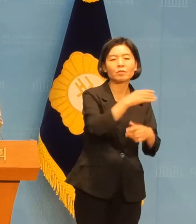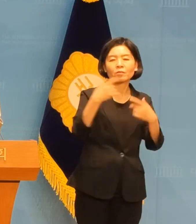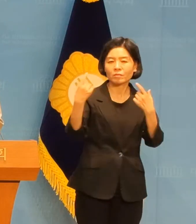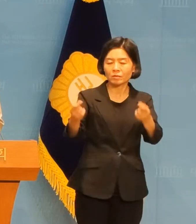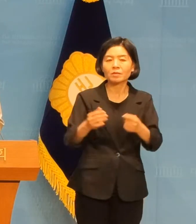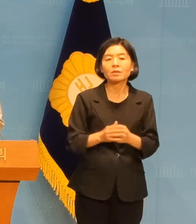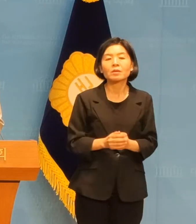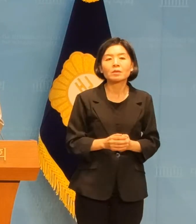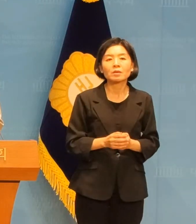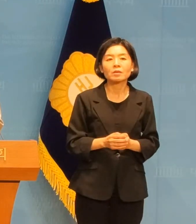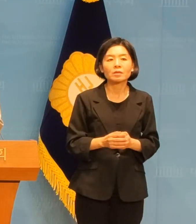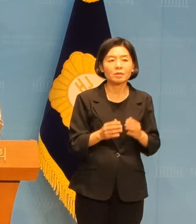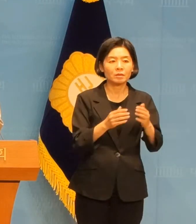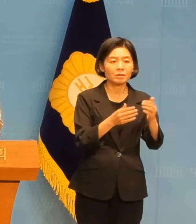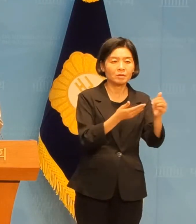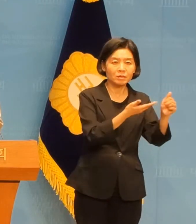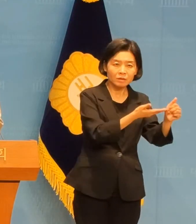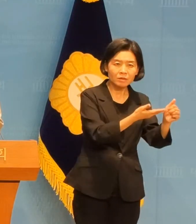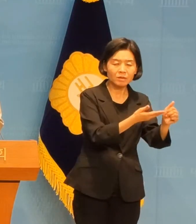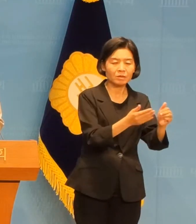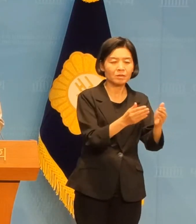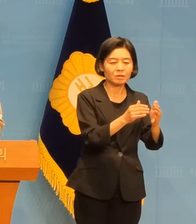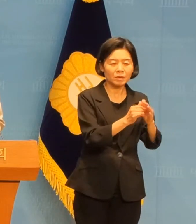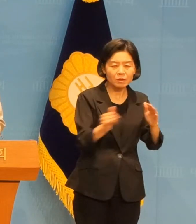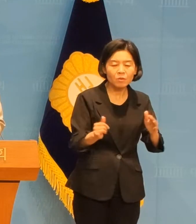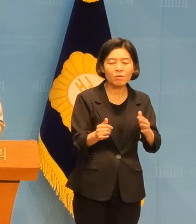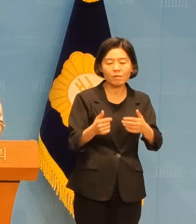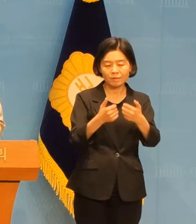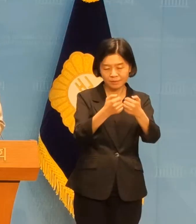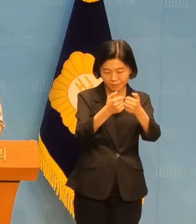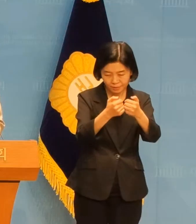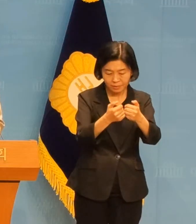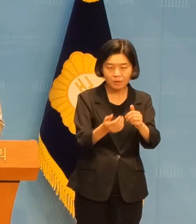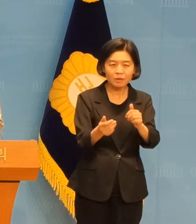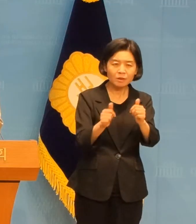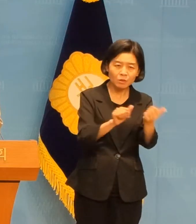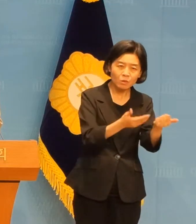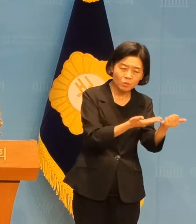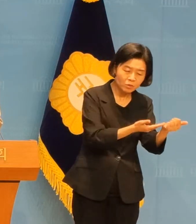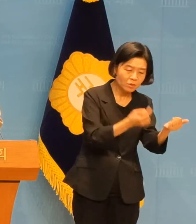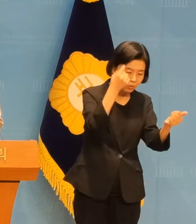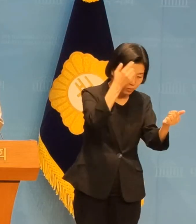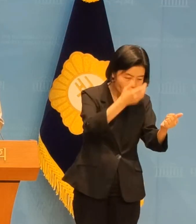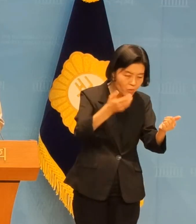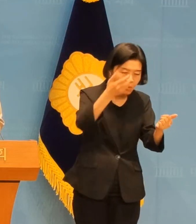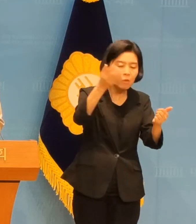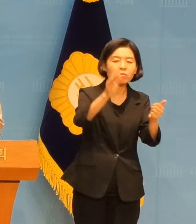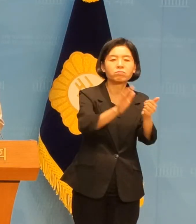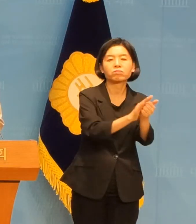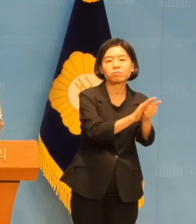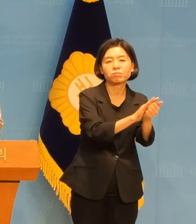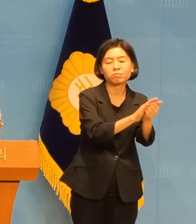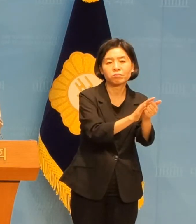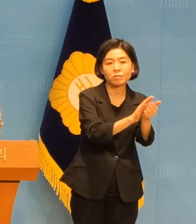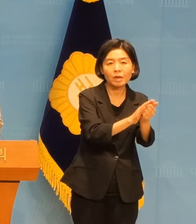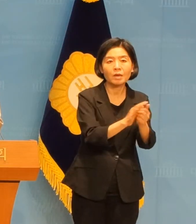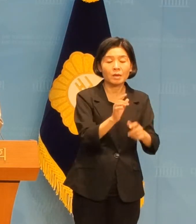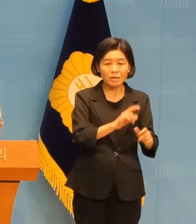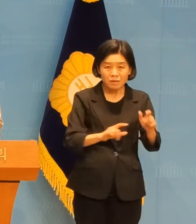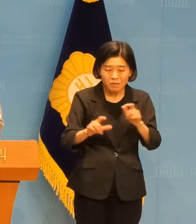저는 유족들과 상의하여 고인의 원혼을 달래고 더 이상 선량한